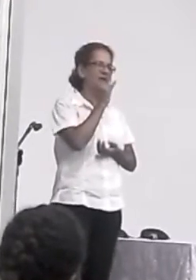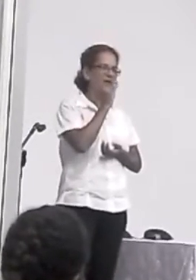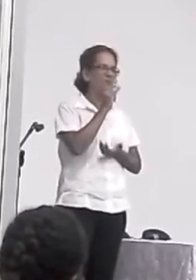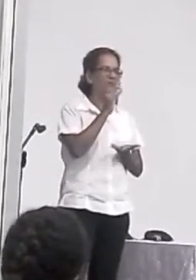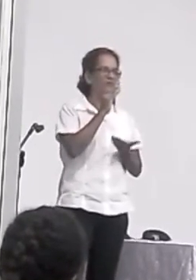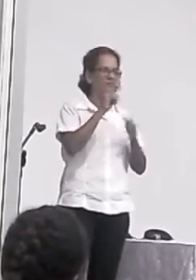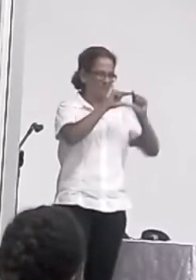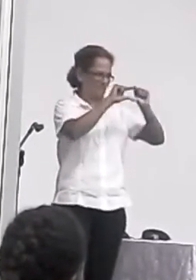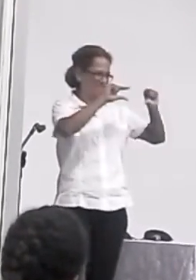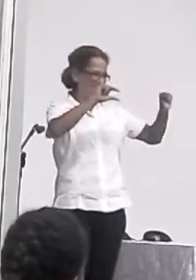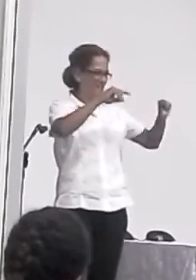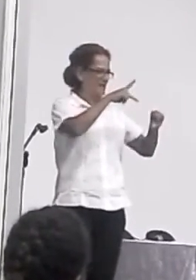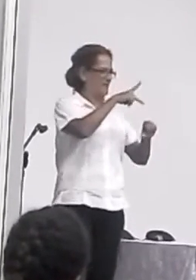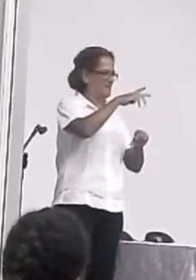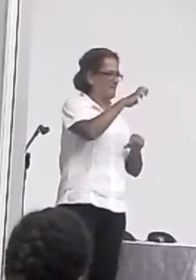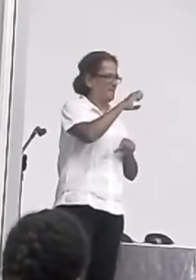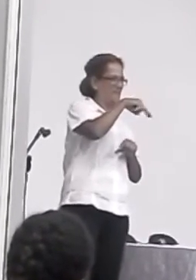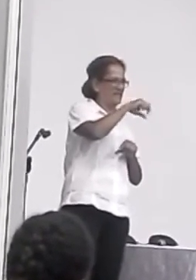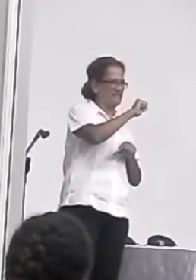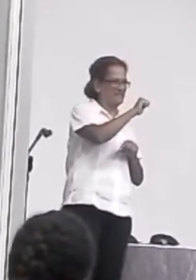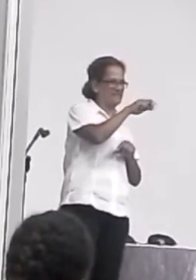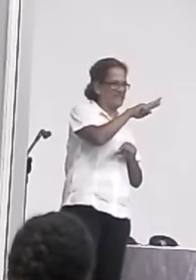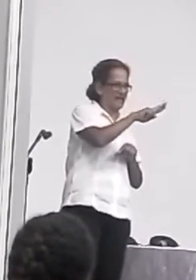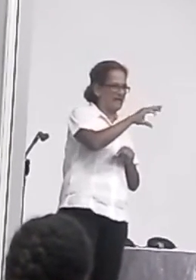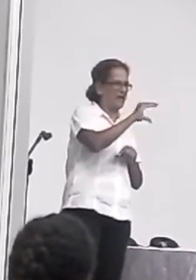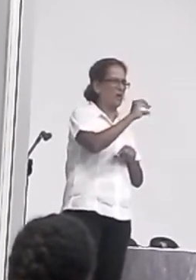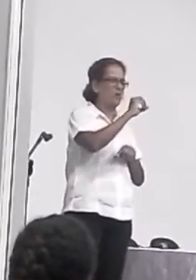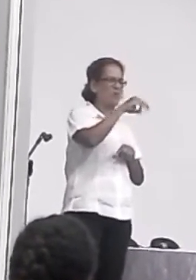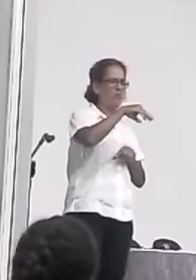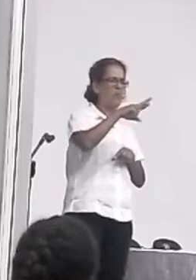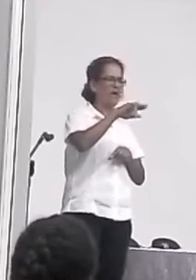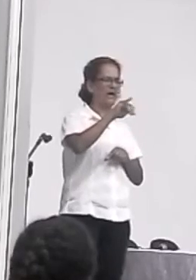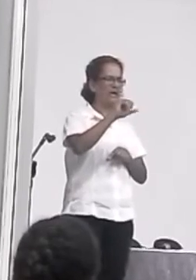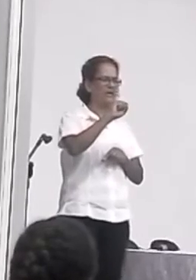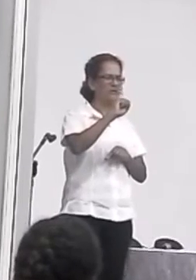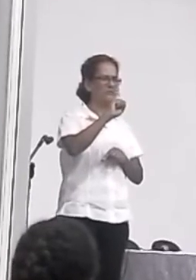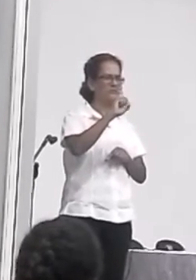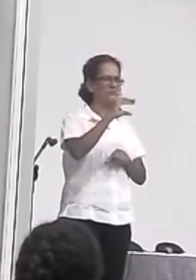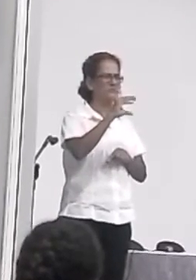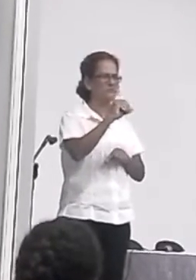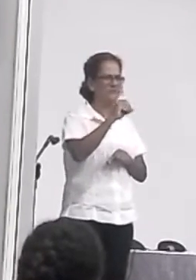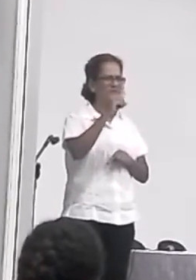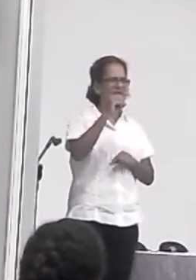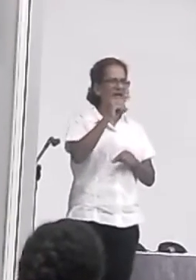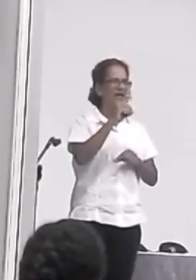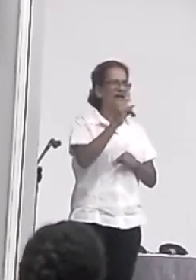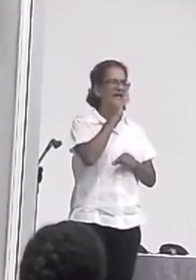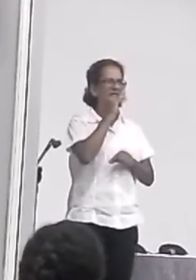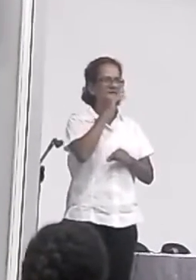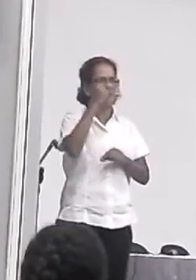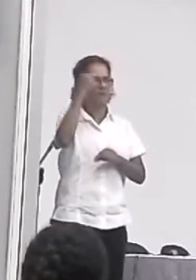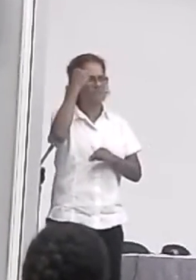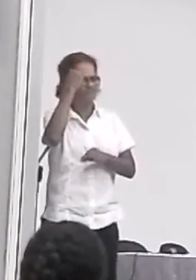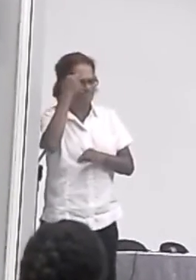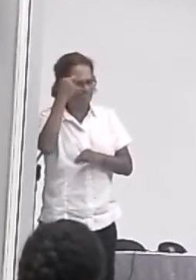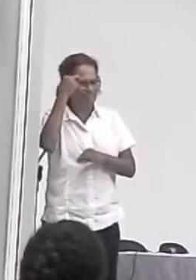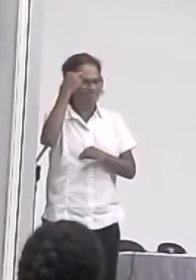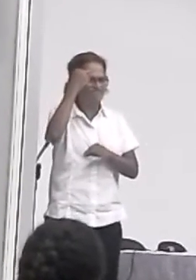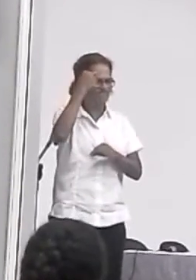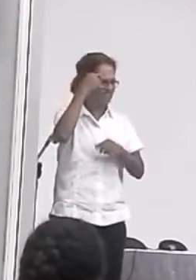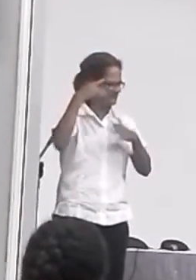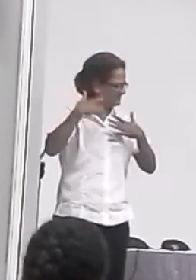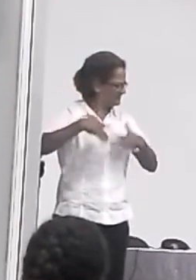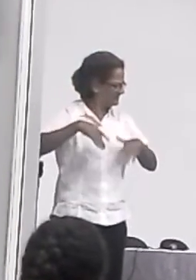risco. As ciências humanas, minha proposta, devem praticar pensamento com risco. Isso é